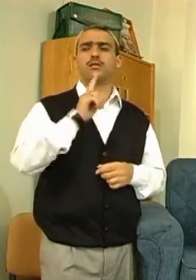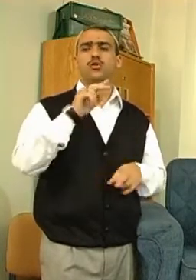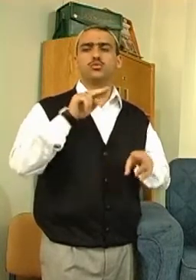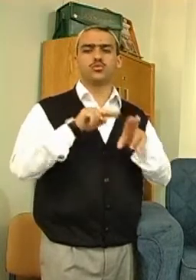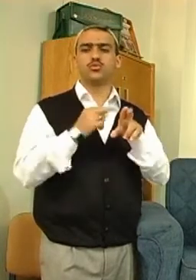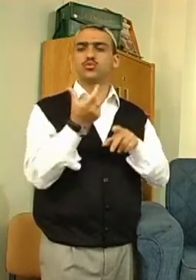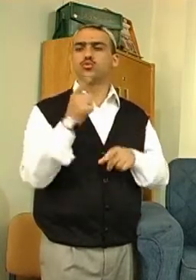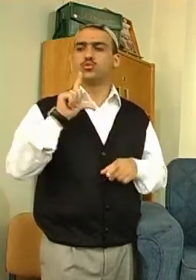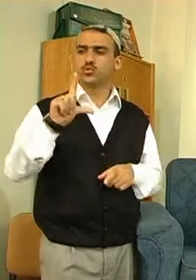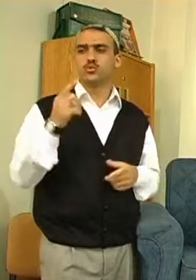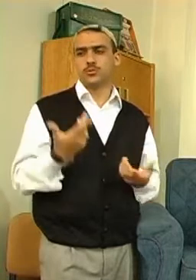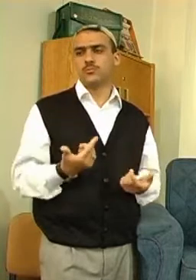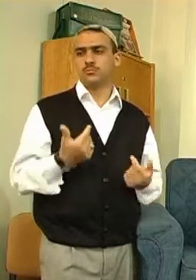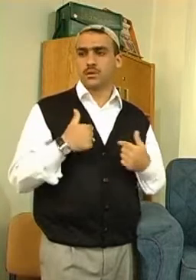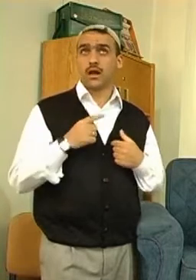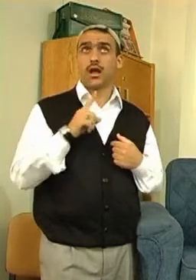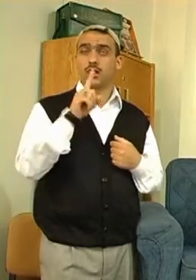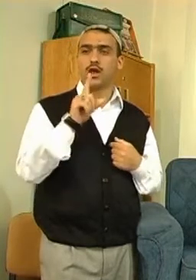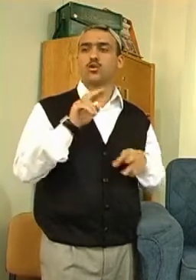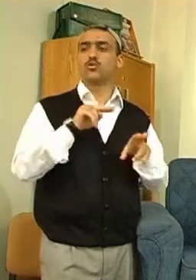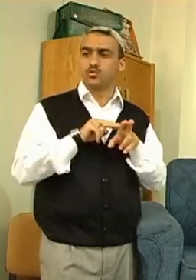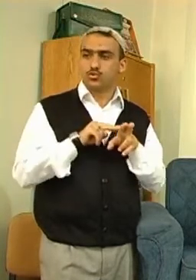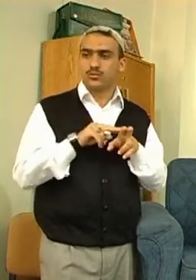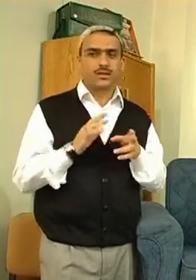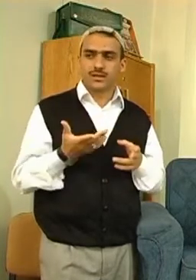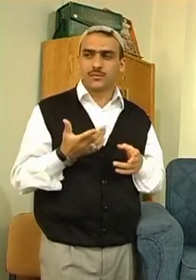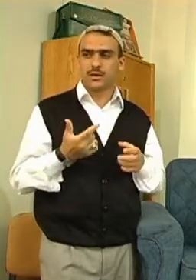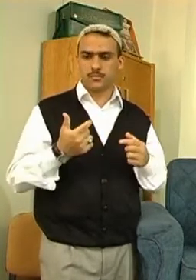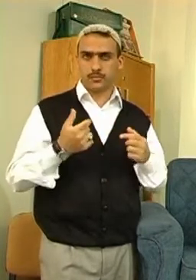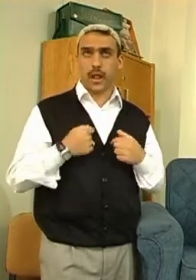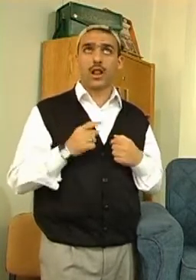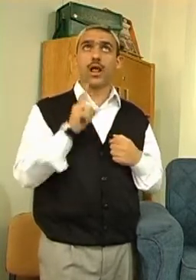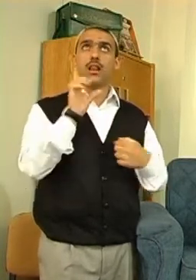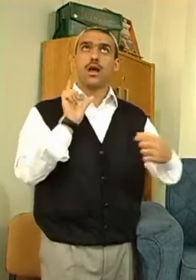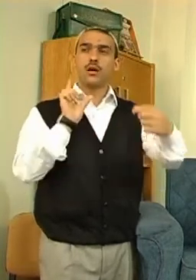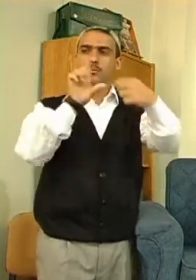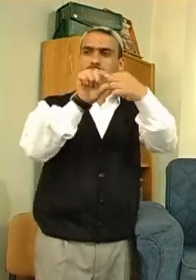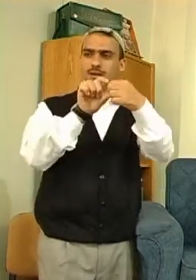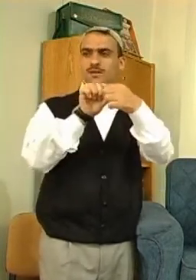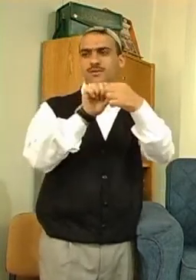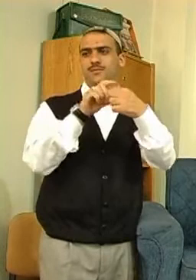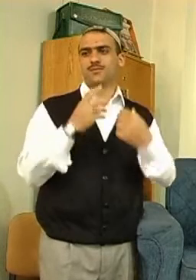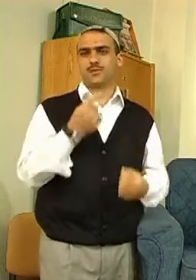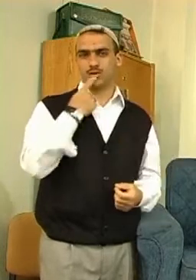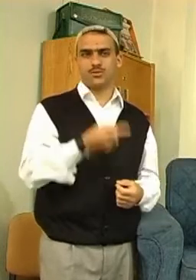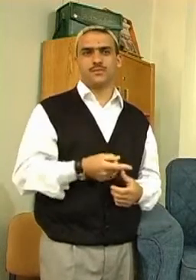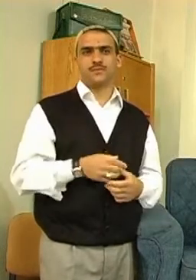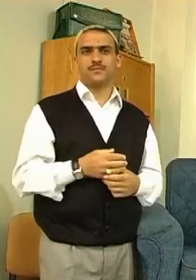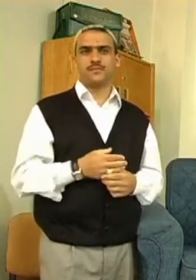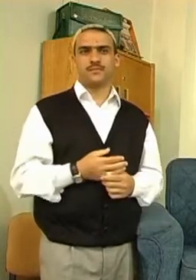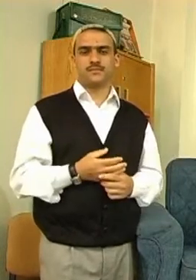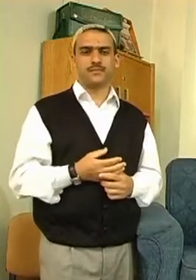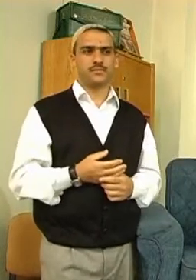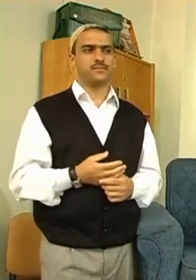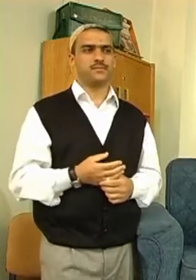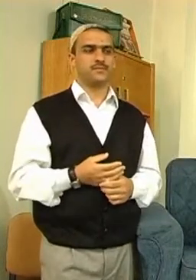mi? Buna intisap deniliyor. Ben Allah'ın kuluyum demek iman oluyor ve intisap oluyor. Ya bunun da bu, ne